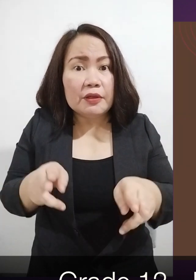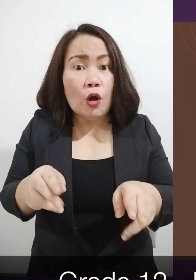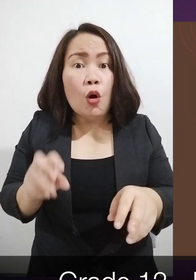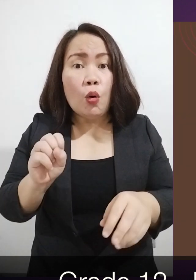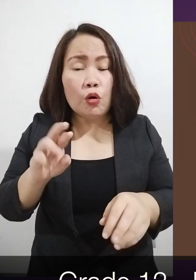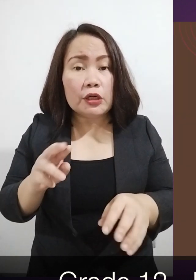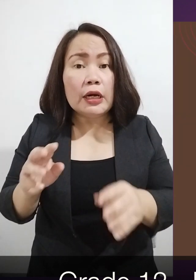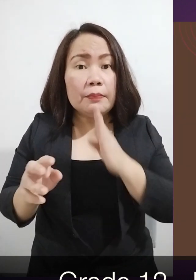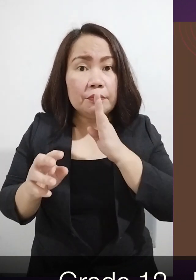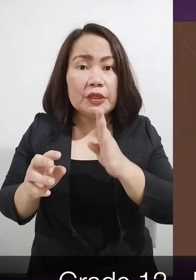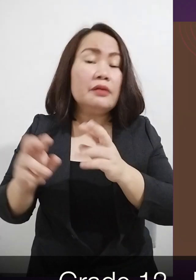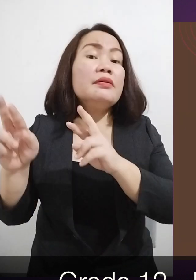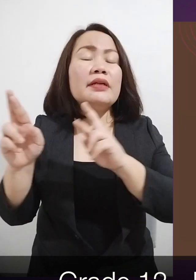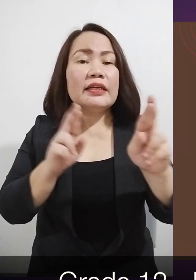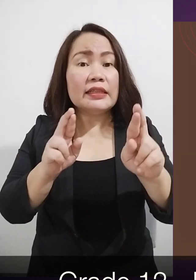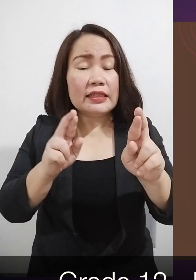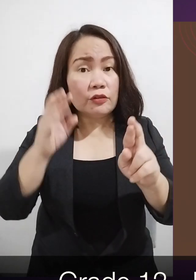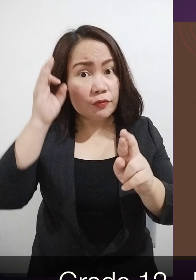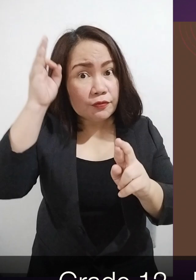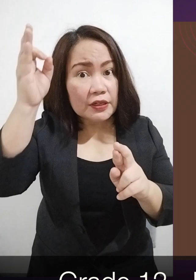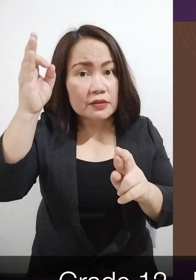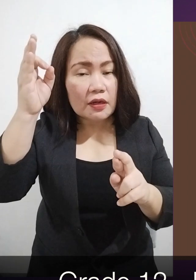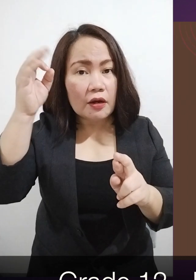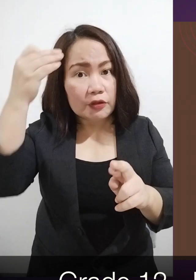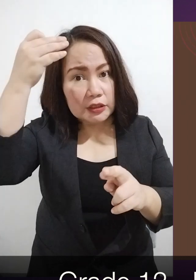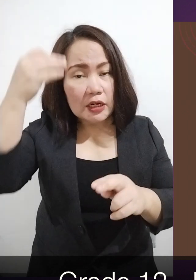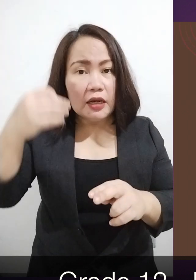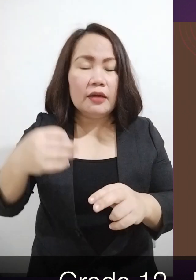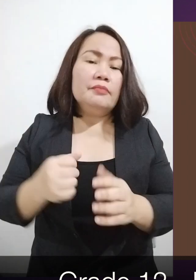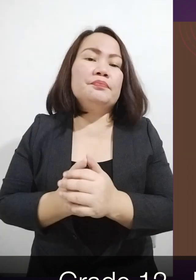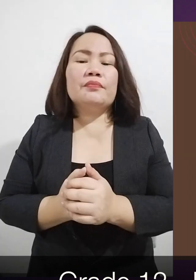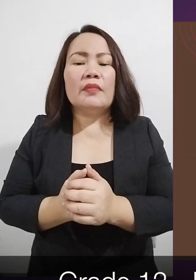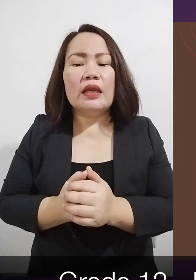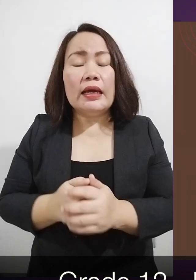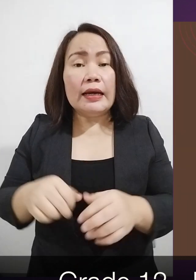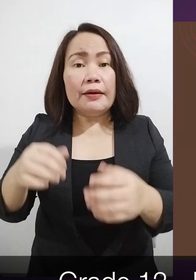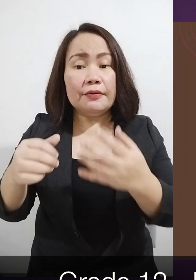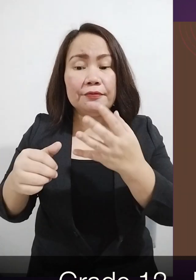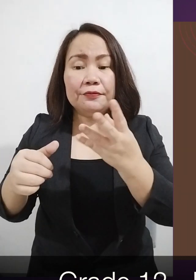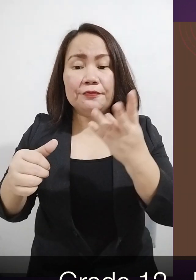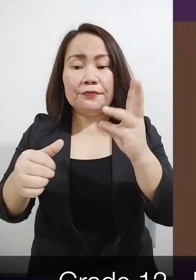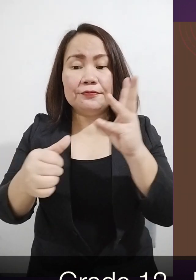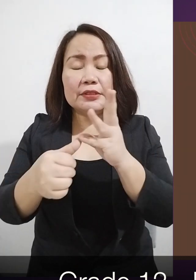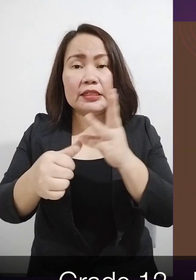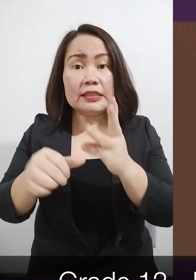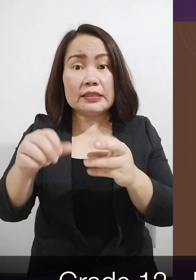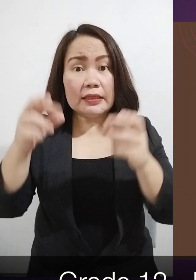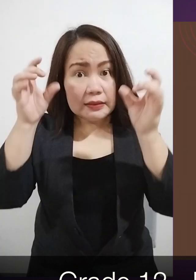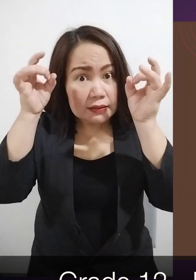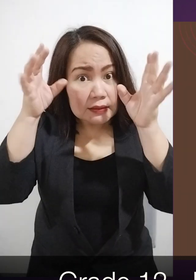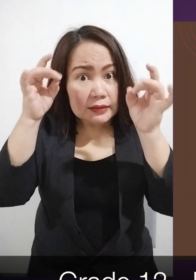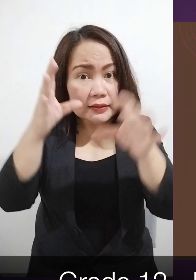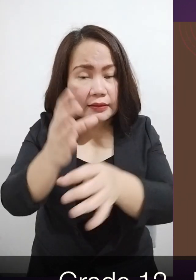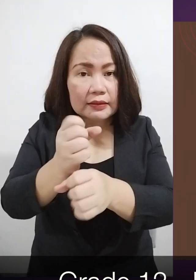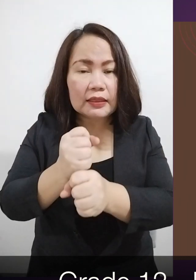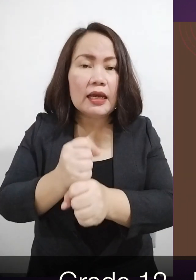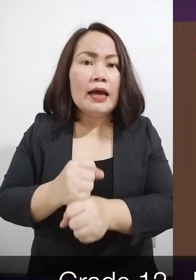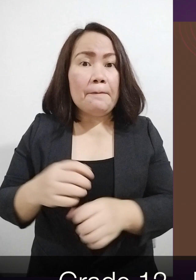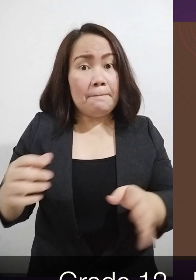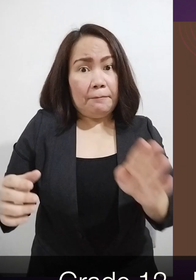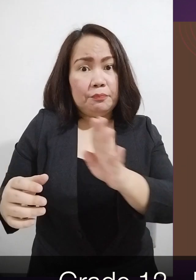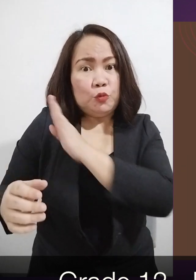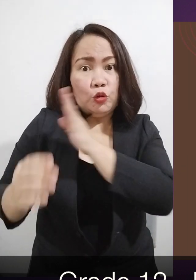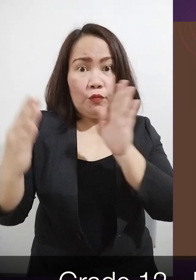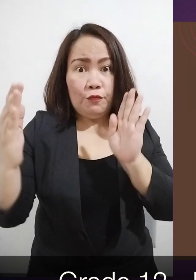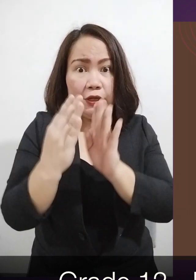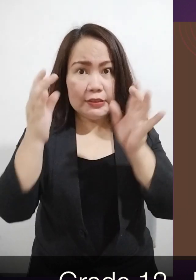paghahanda para sa mga posibleng problema sa hinaharap. 6. Risk taker, mayroon silang lakas ng loob na ituloy ang kanilang